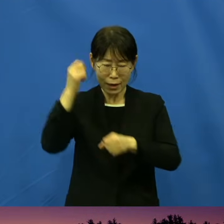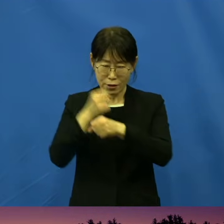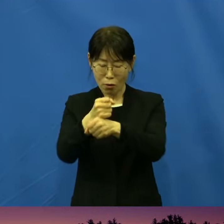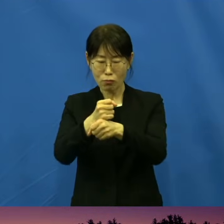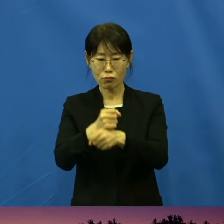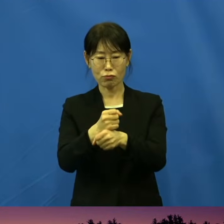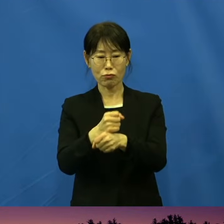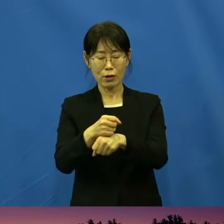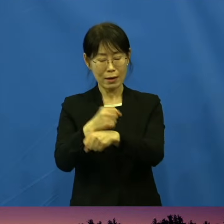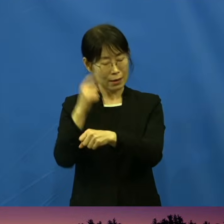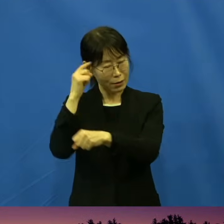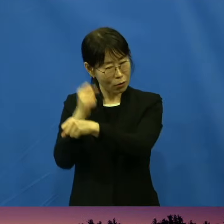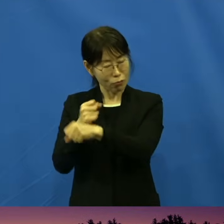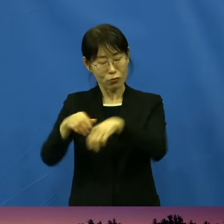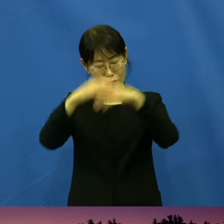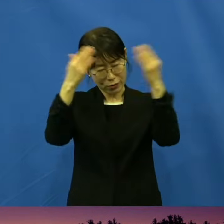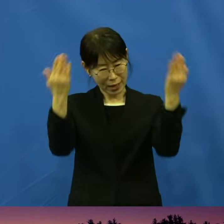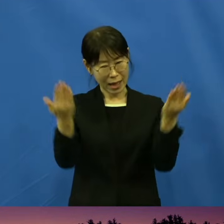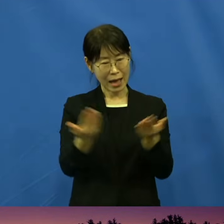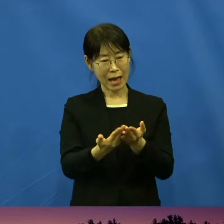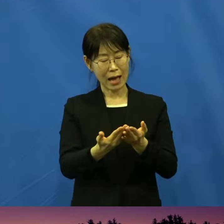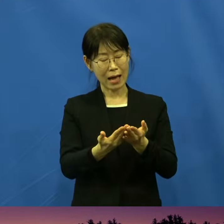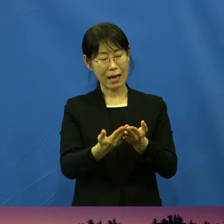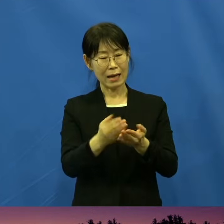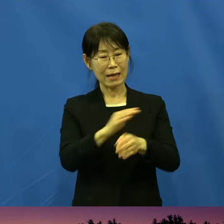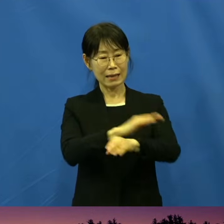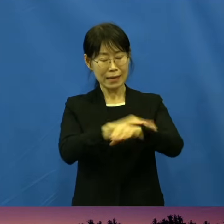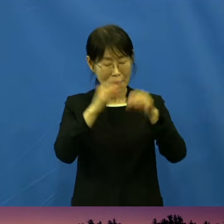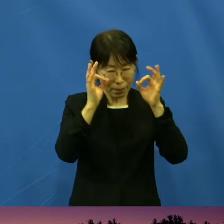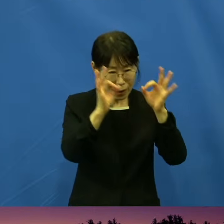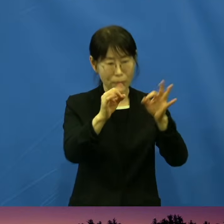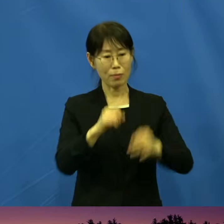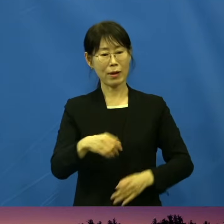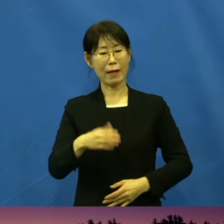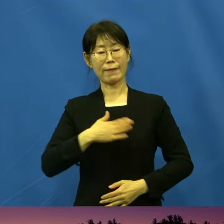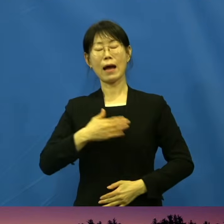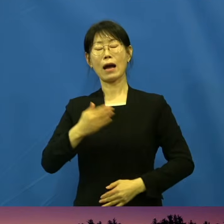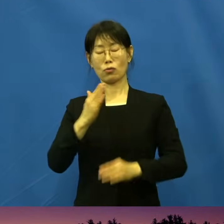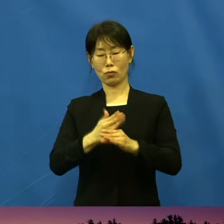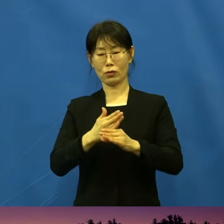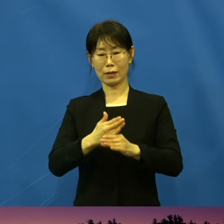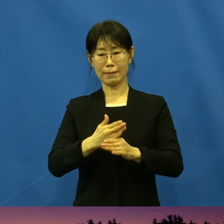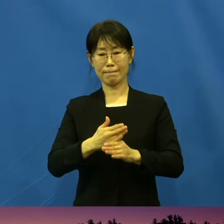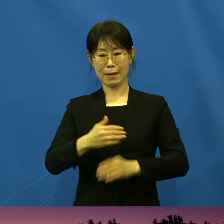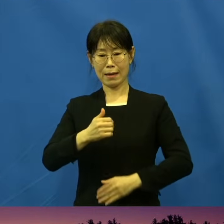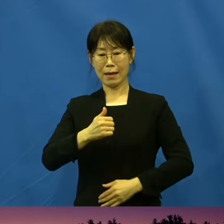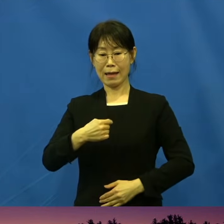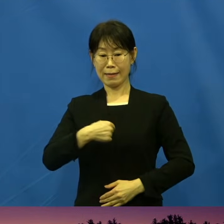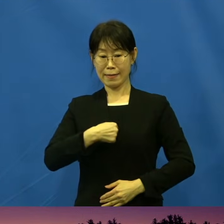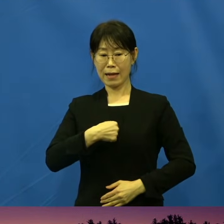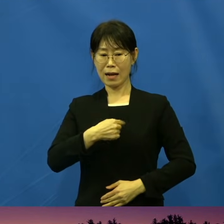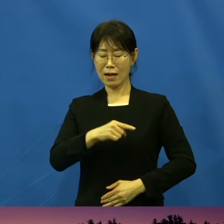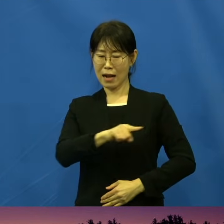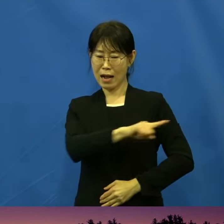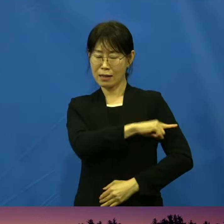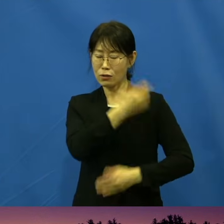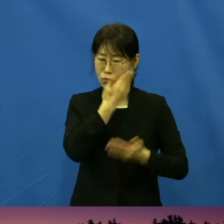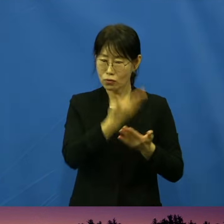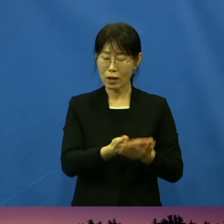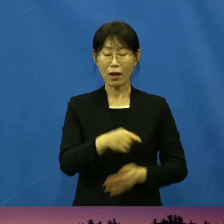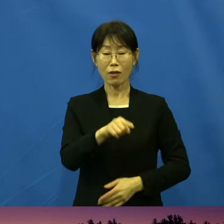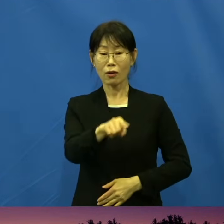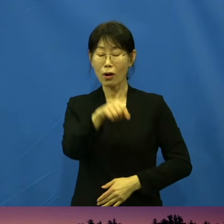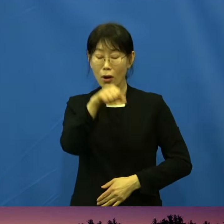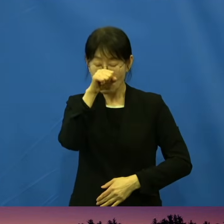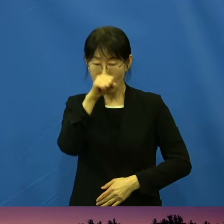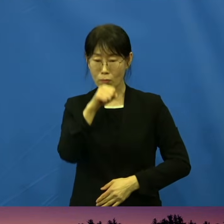것들의 문화들 안에는 너가 중요해, 너 마음대로 해, 너가 좋으면